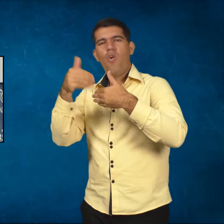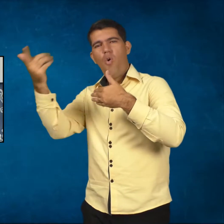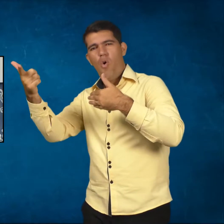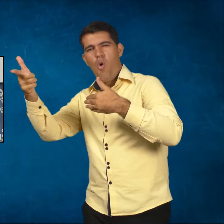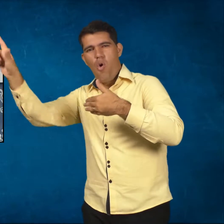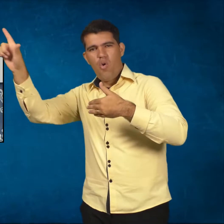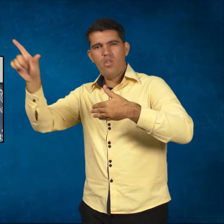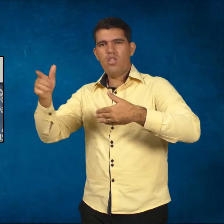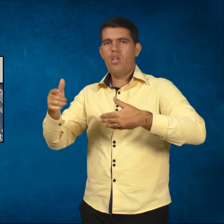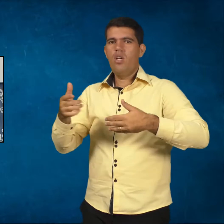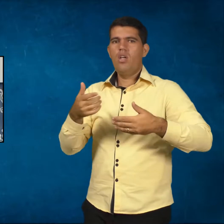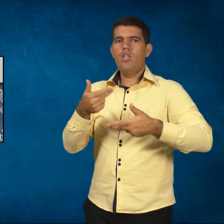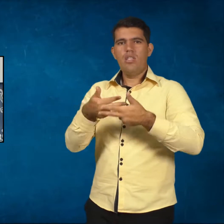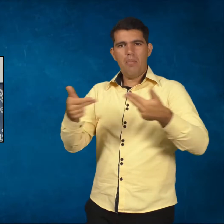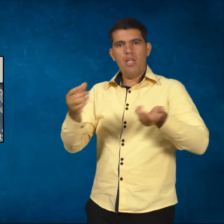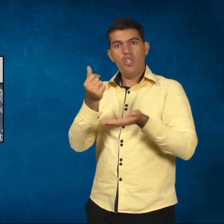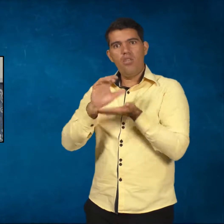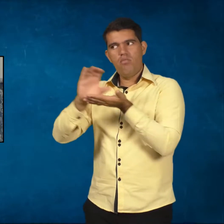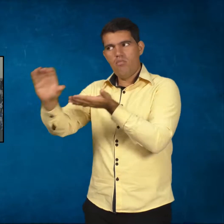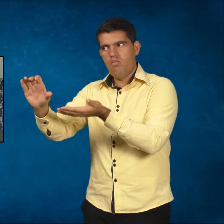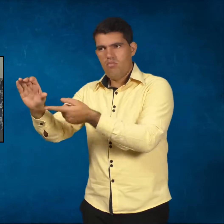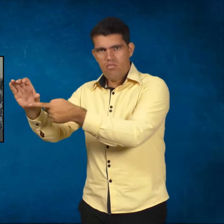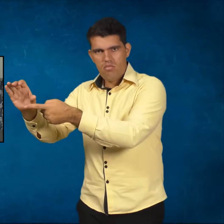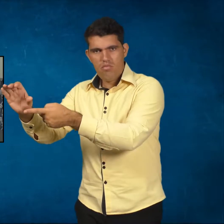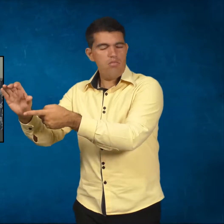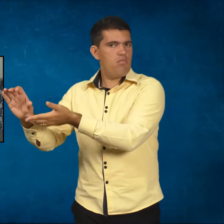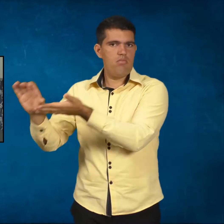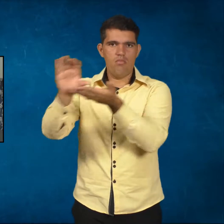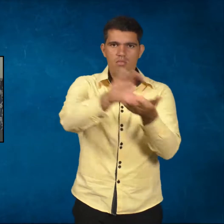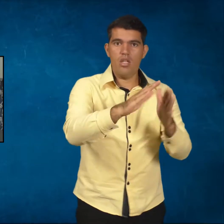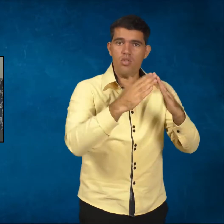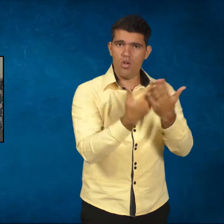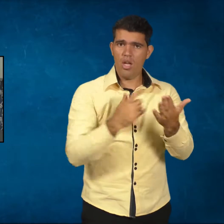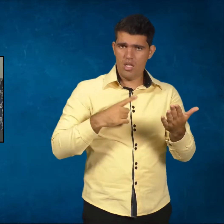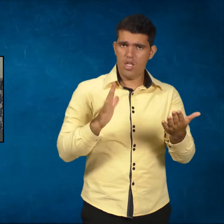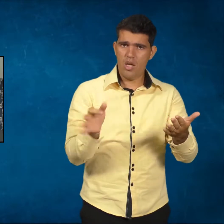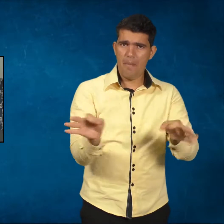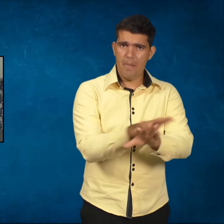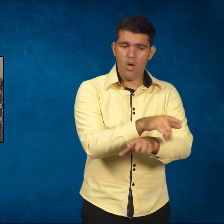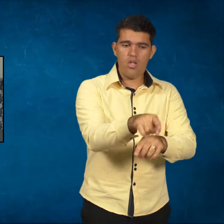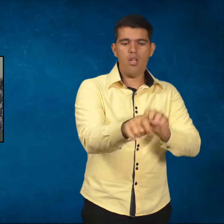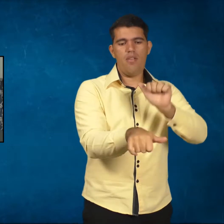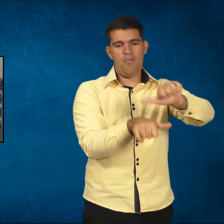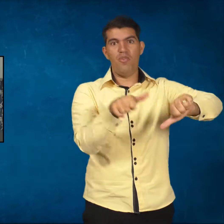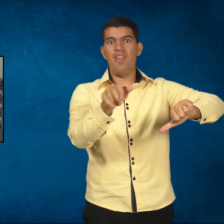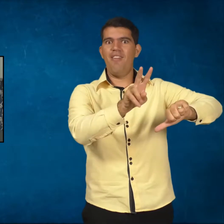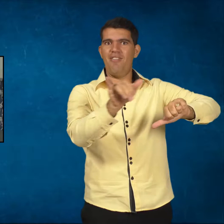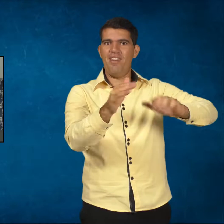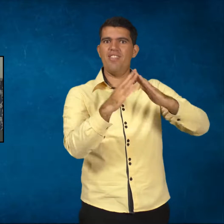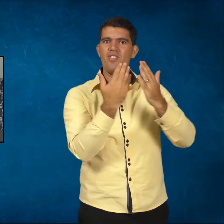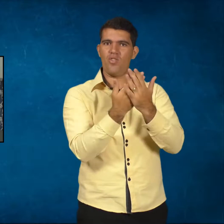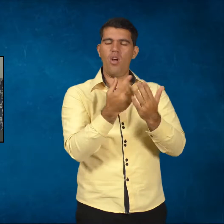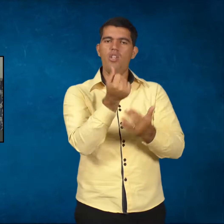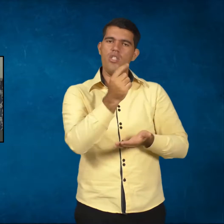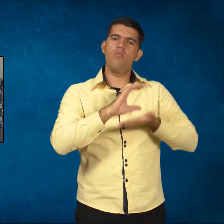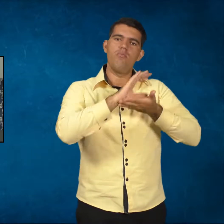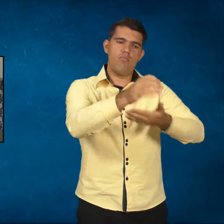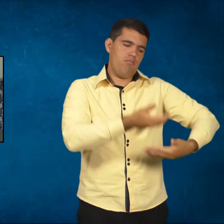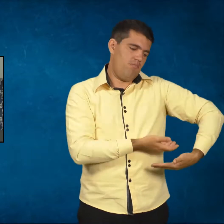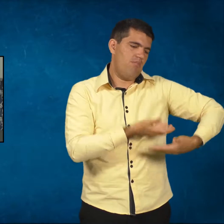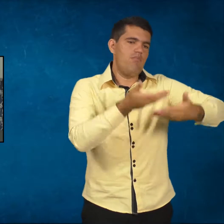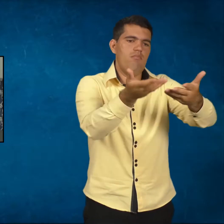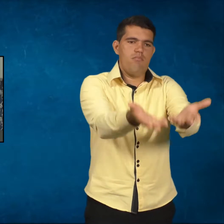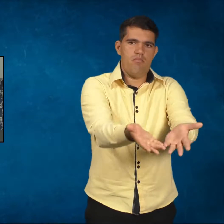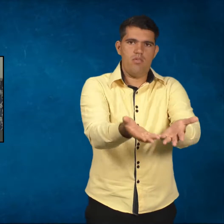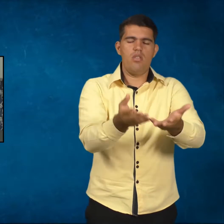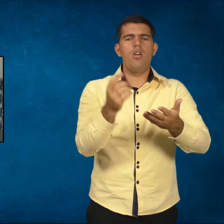é o recurso, eu levo o recurso para a escola que eu tenho. E aí essa escola vai se modificar com a entrada dele, o recurso vai para lá. Agora